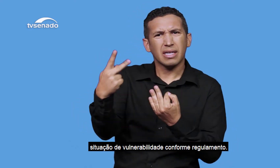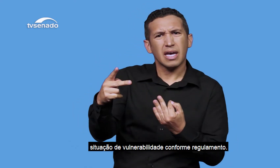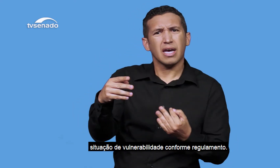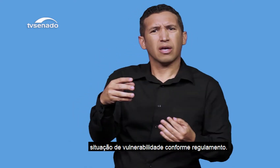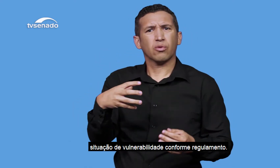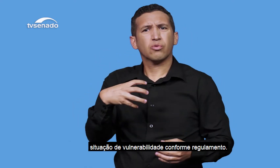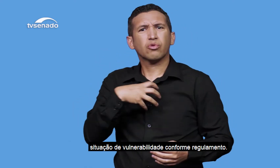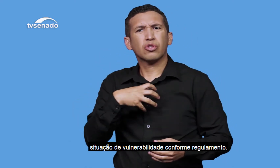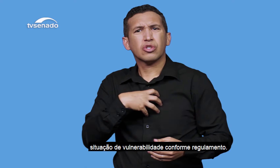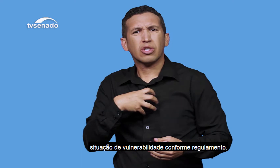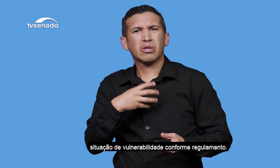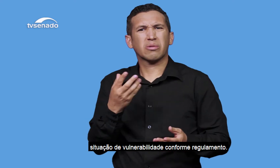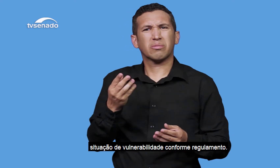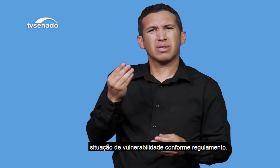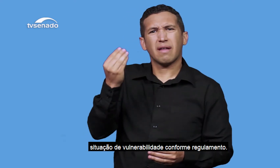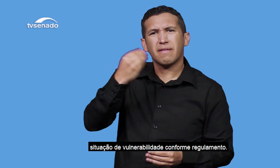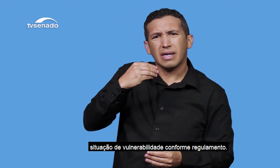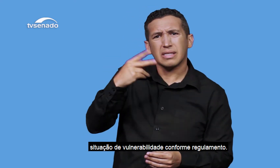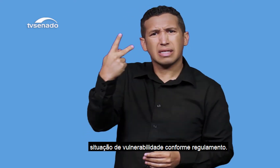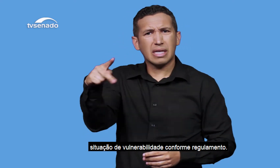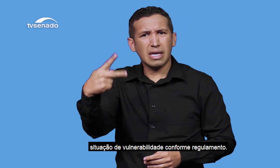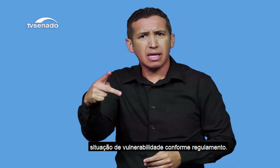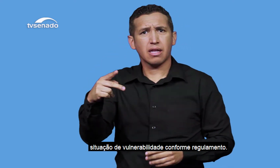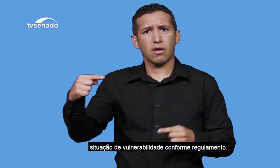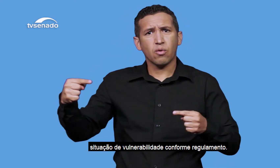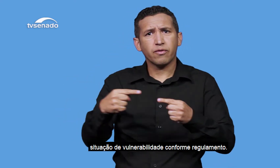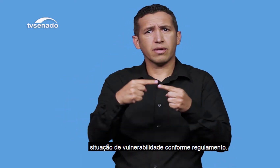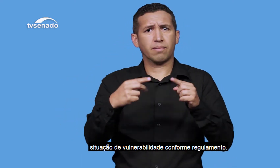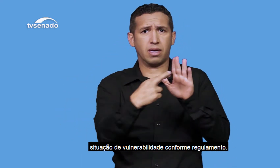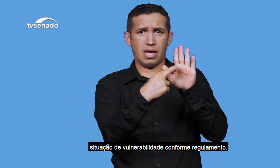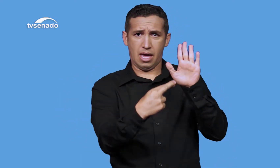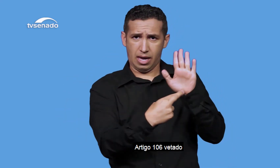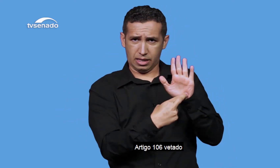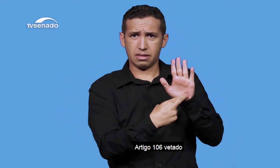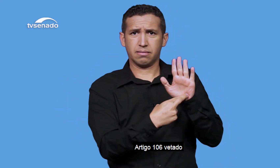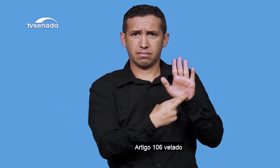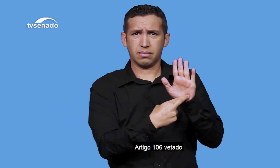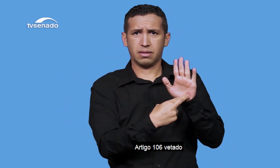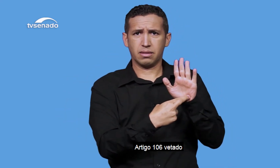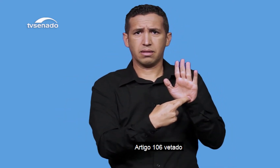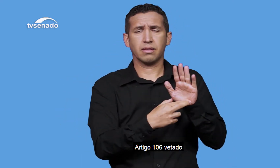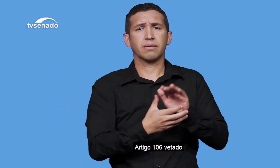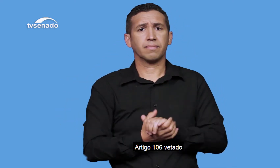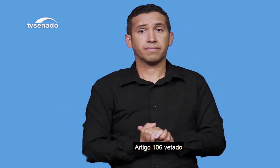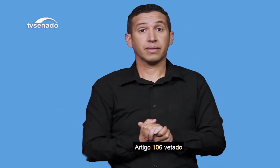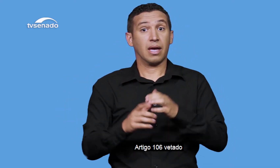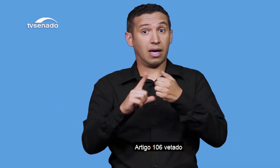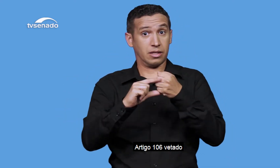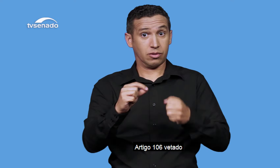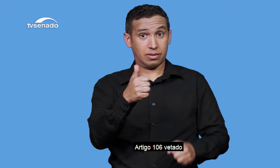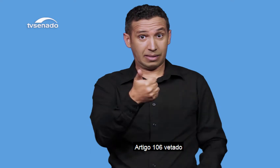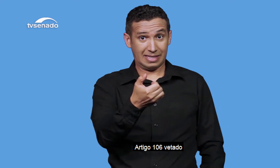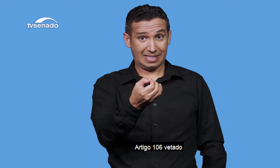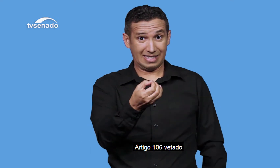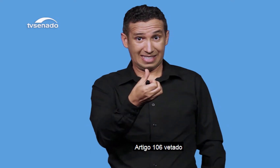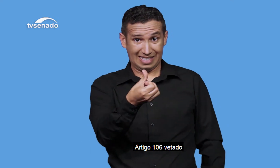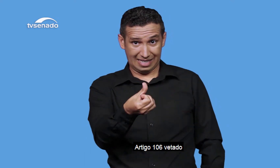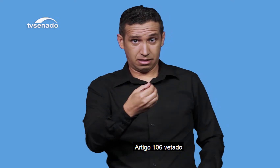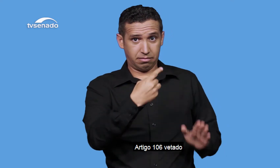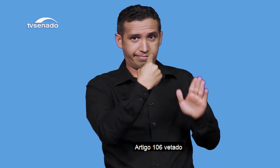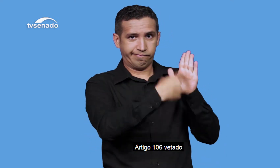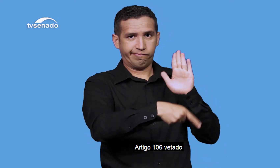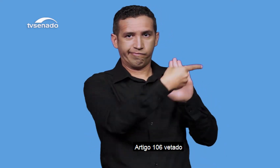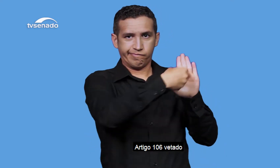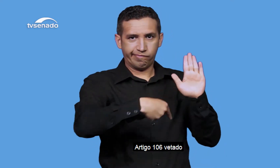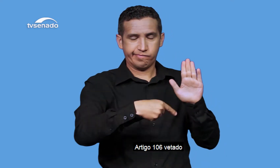de vulnerabilidade conforme regulamento artigo 106 vetado